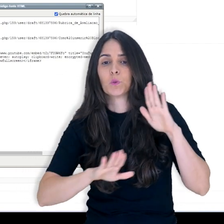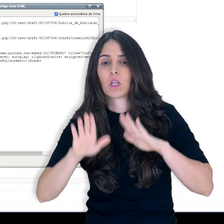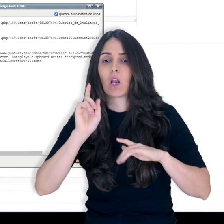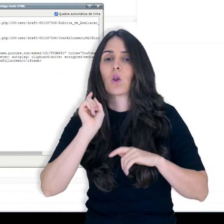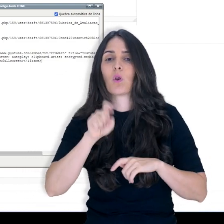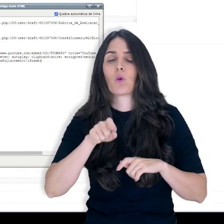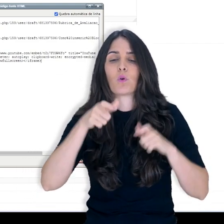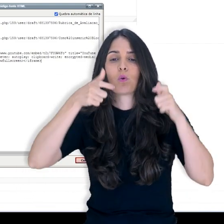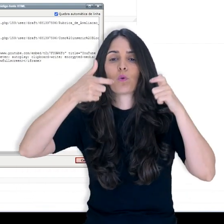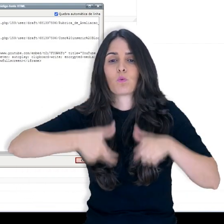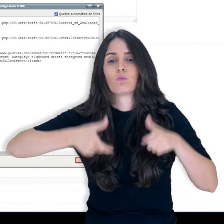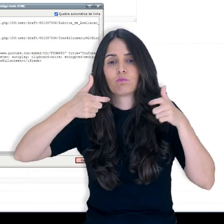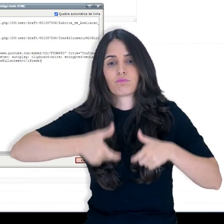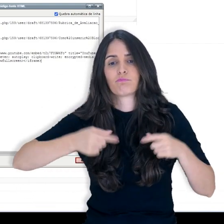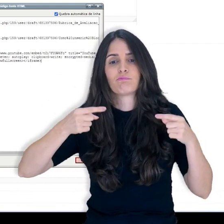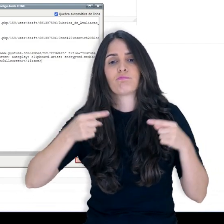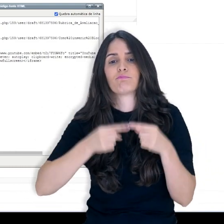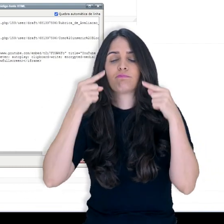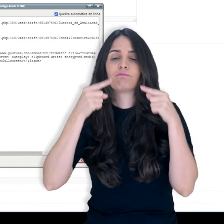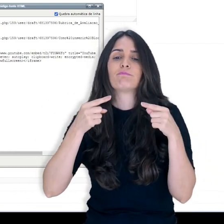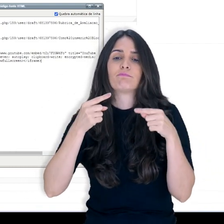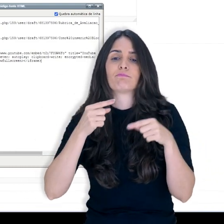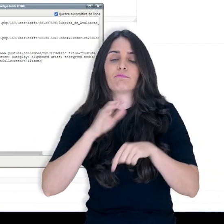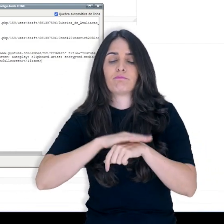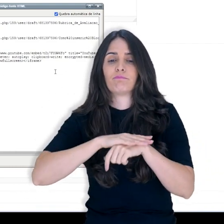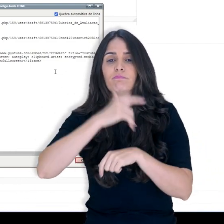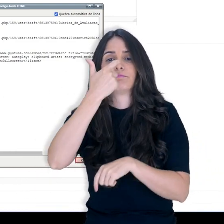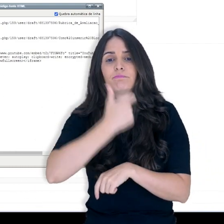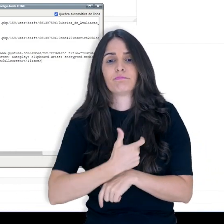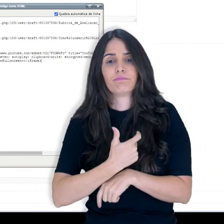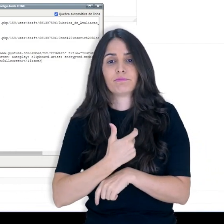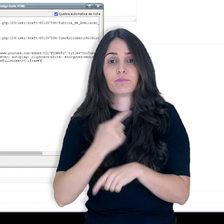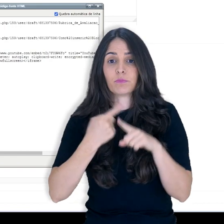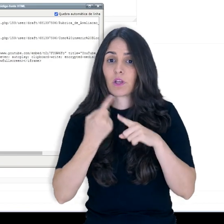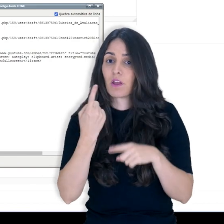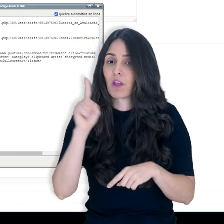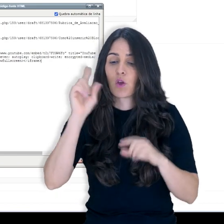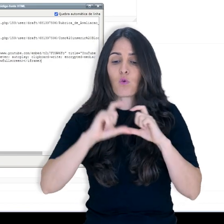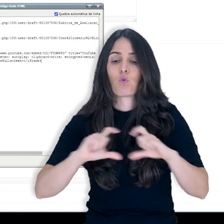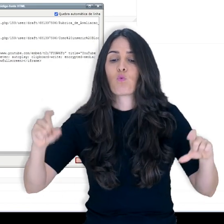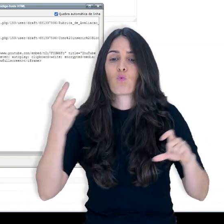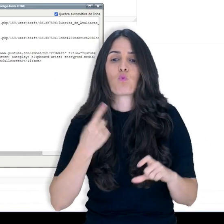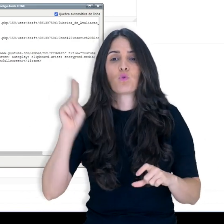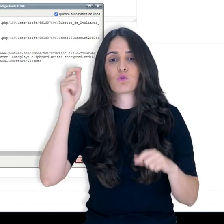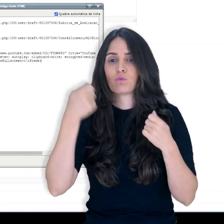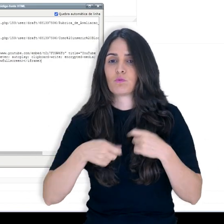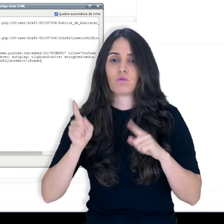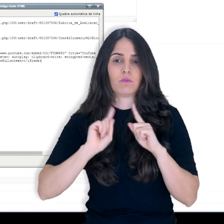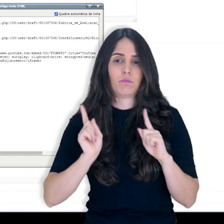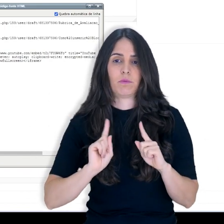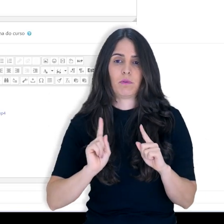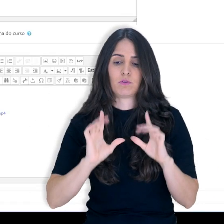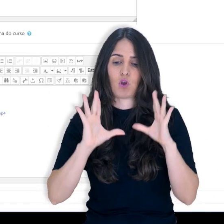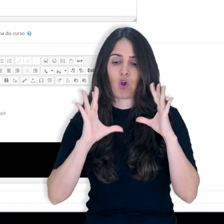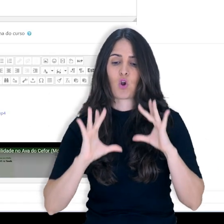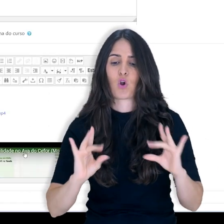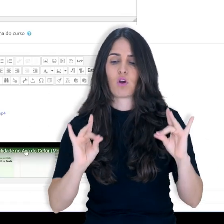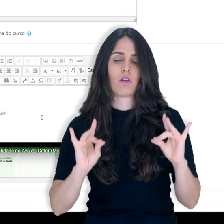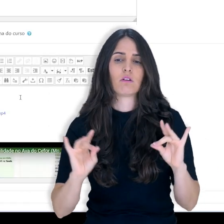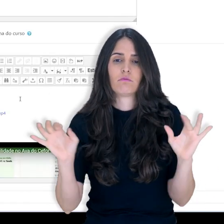clicar certinho onde eu quero incorporar nesse caso sendo ao final não tem problema é só colar abaixo